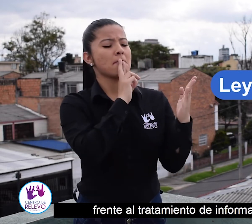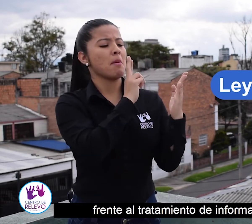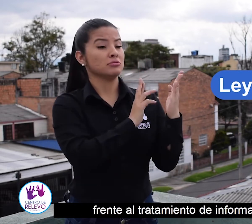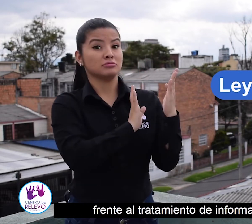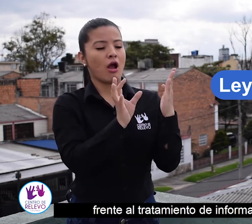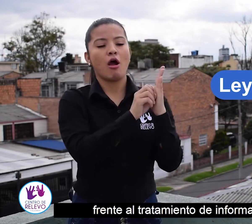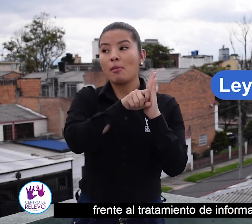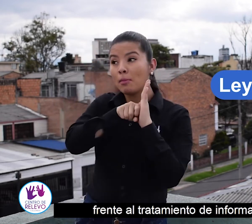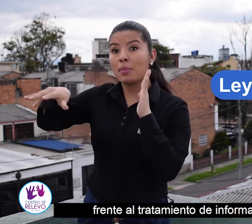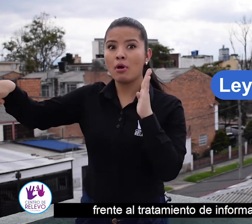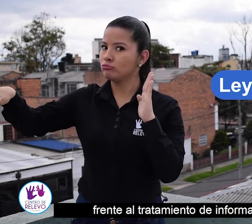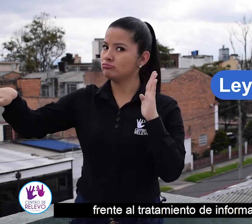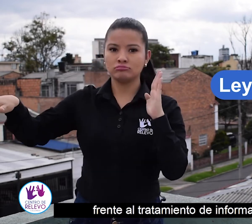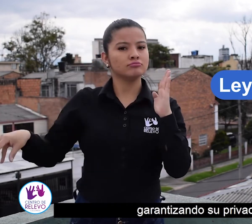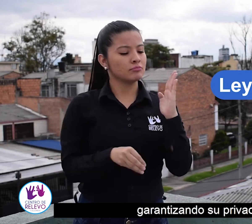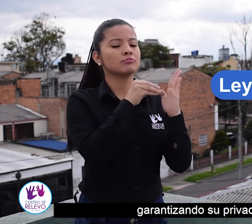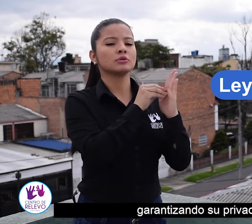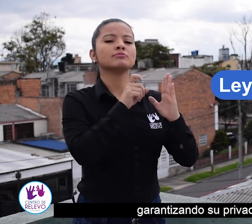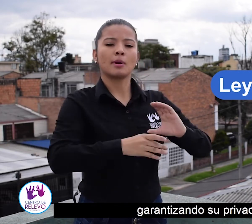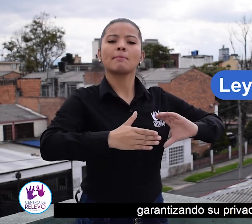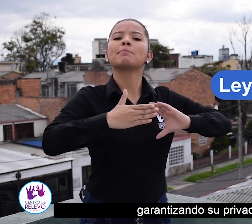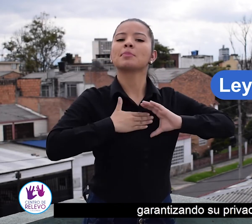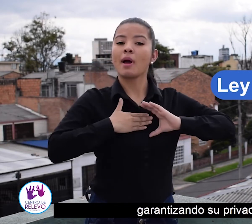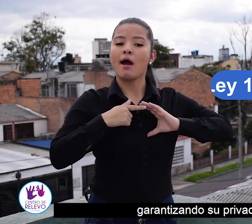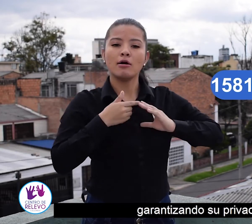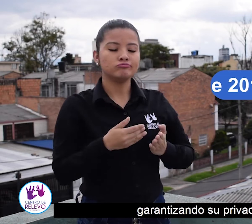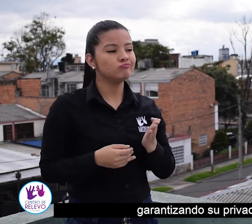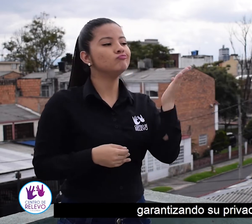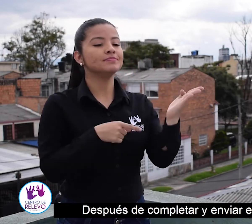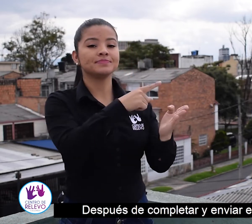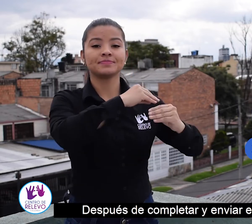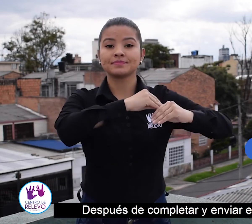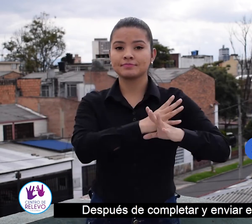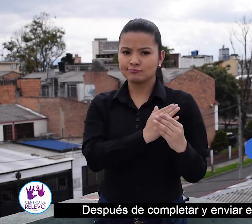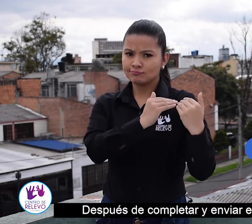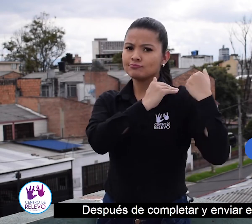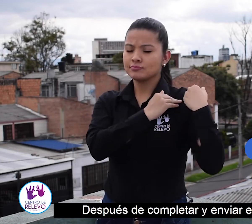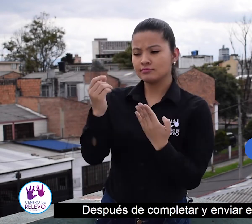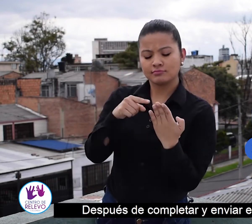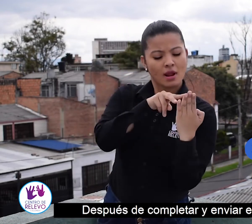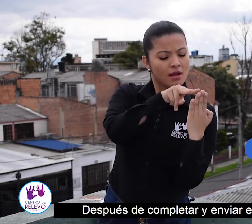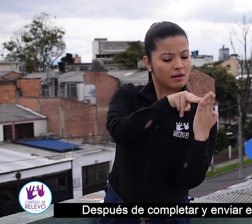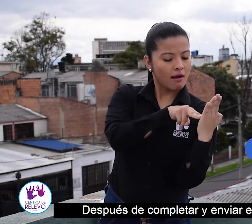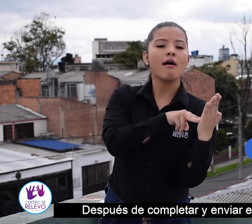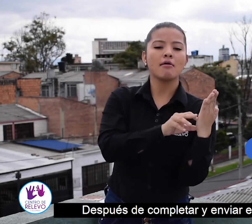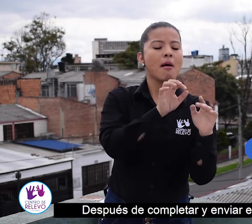al tratamiento de información personal, garantizando su privacidad. Después de completar y enviar esta información,